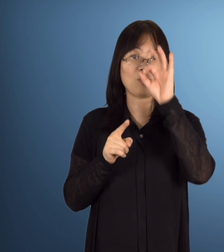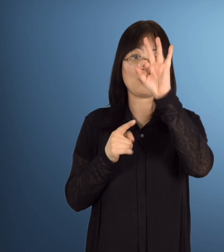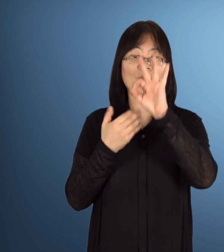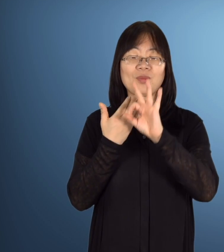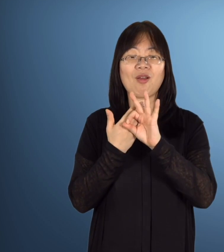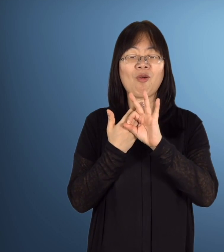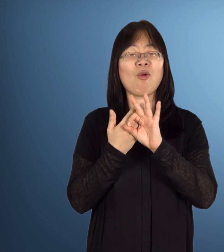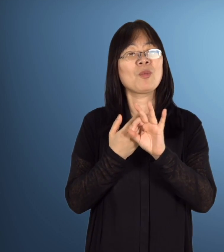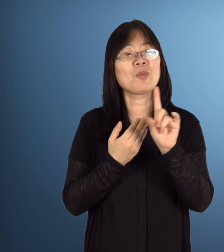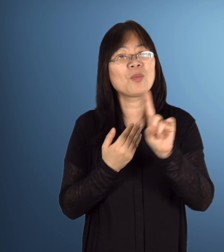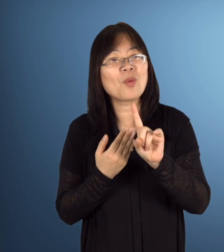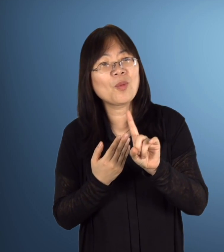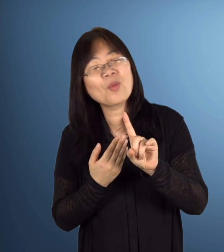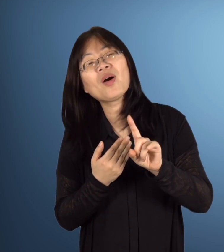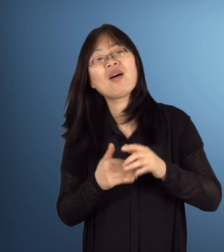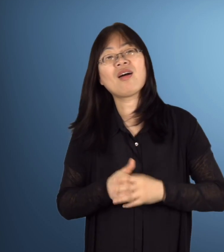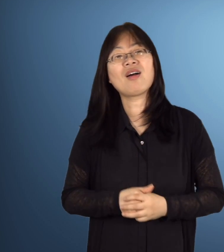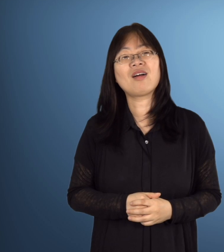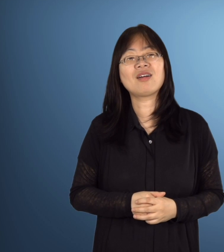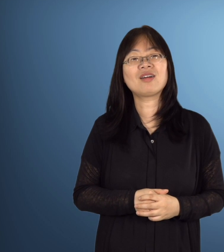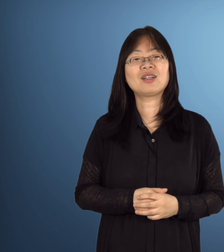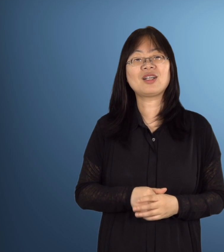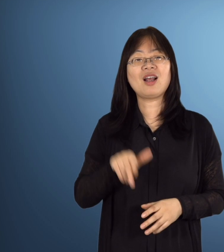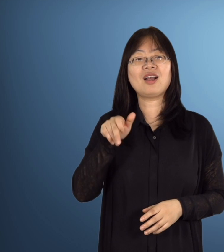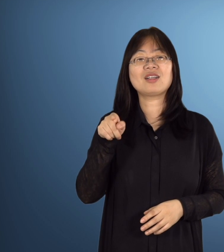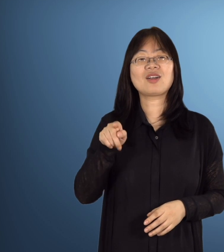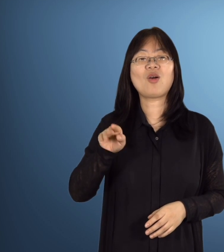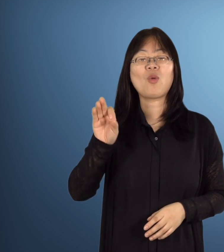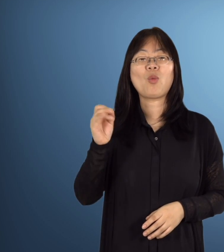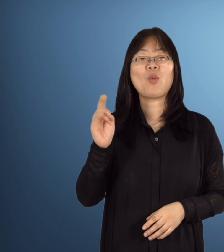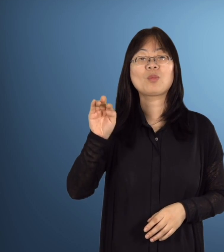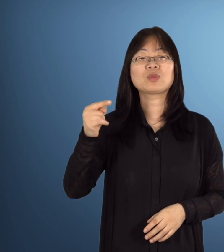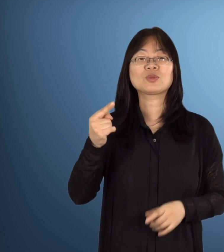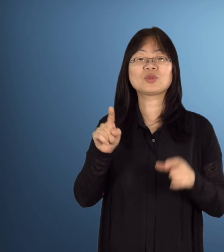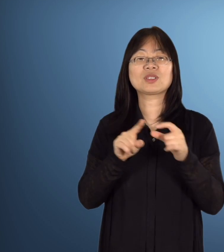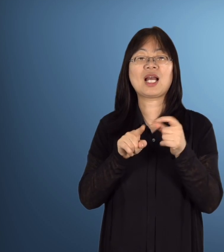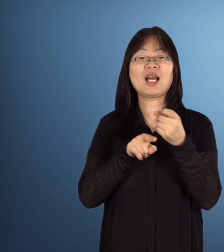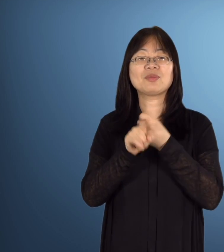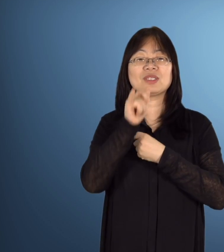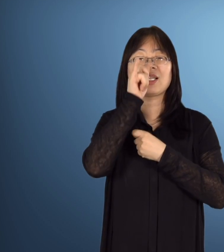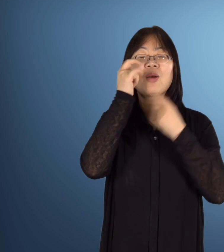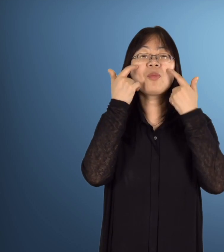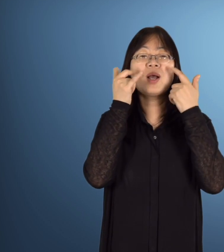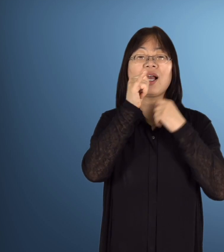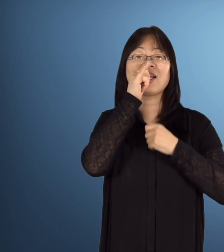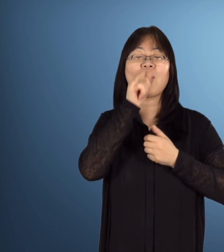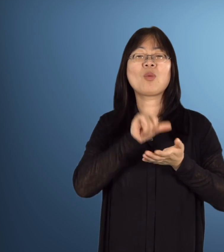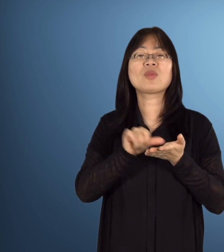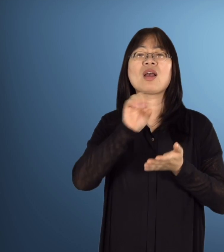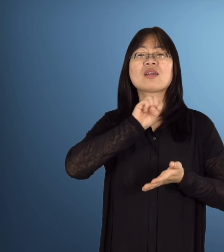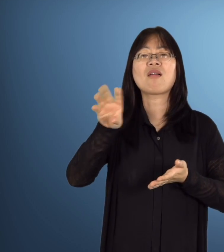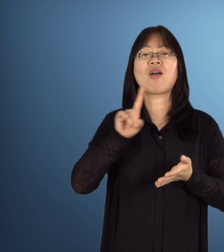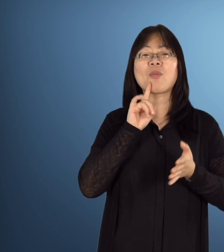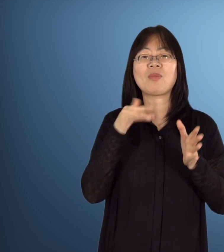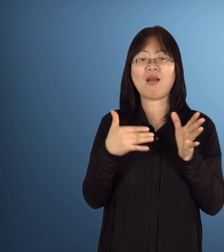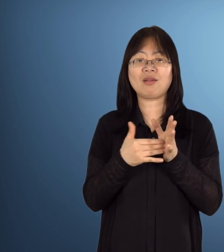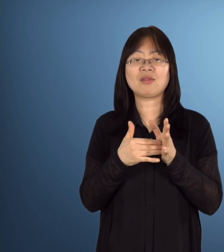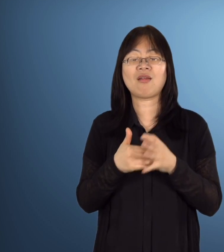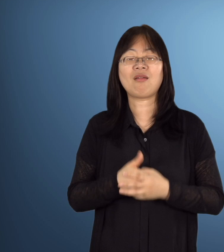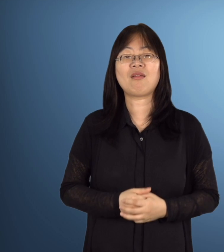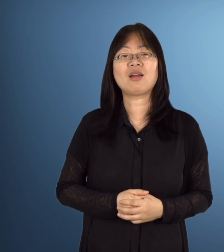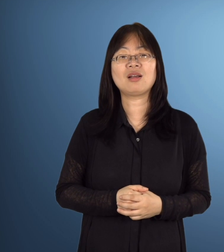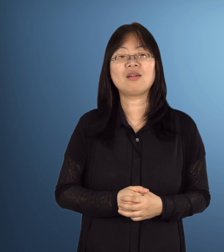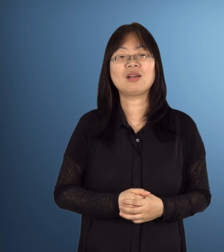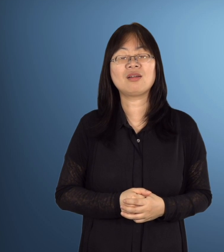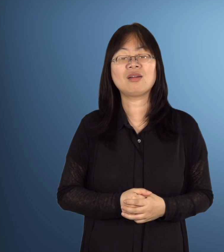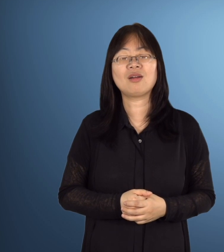놀랍게도 컷 오프라는 개념이 분명히 있어요. 여기 설명한 것처럼 제거하다, 컷 오프,